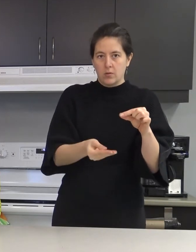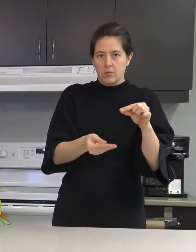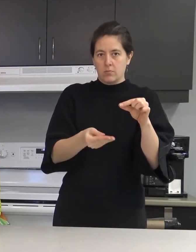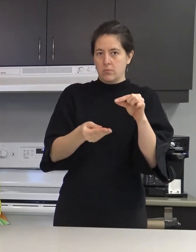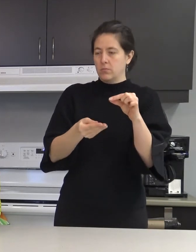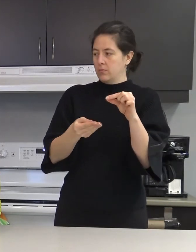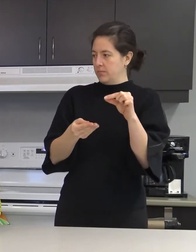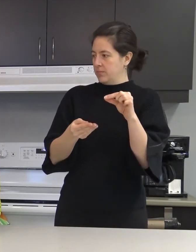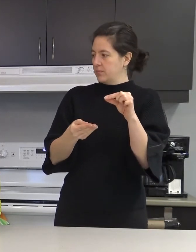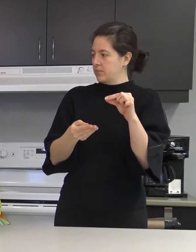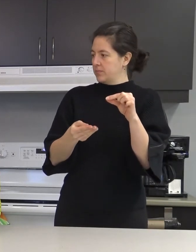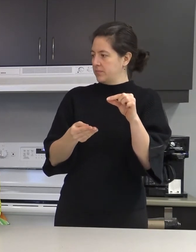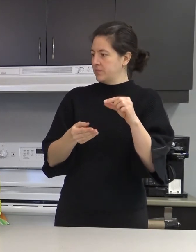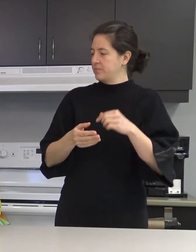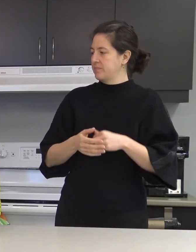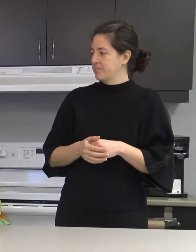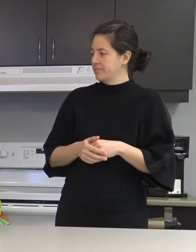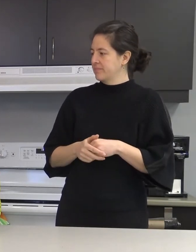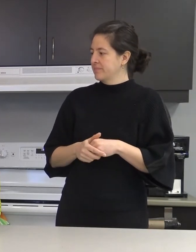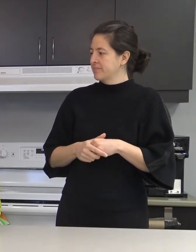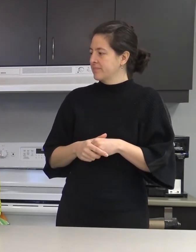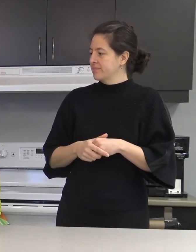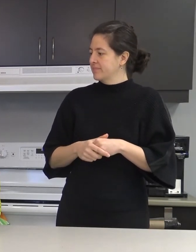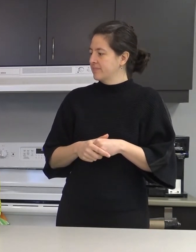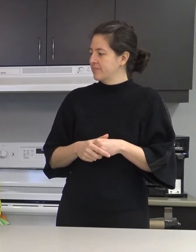s'appuyer, comme cela.